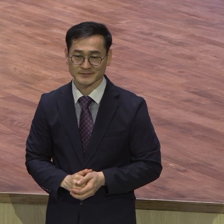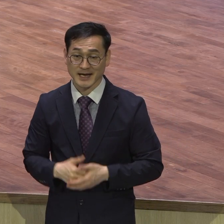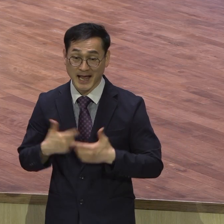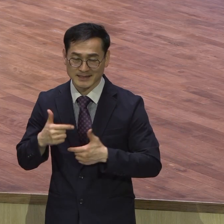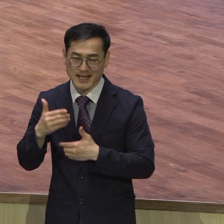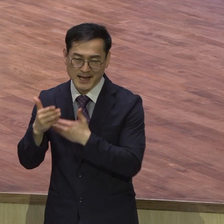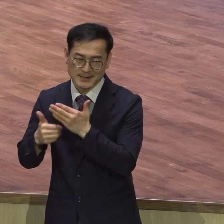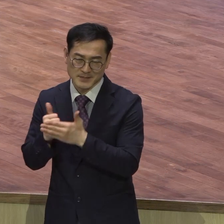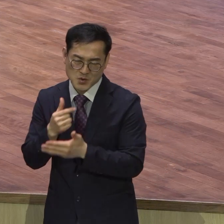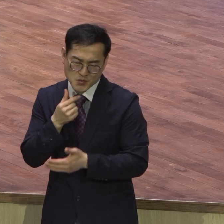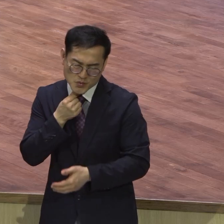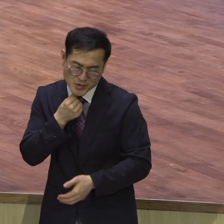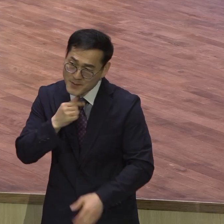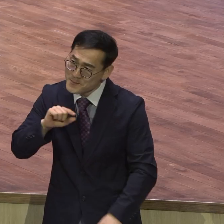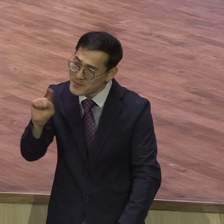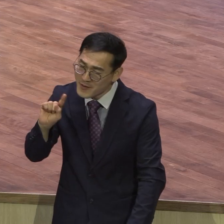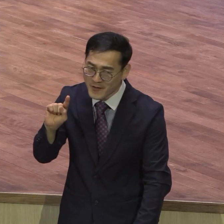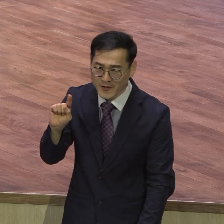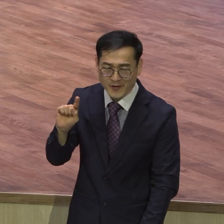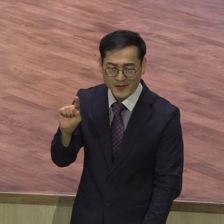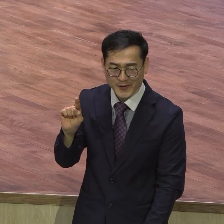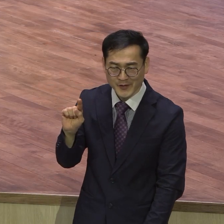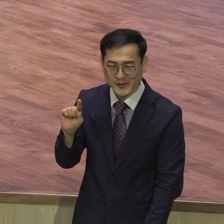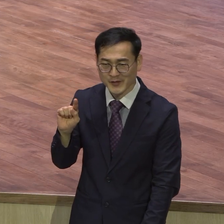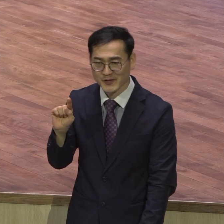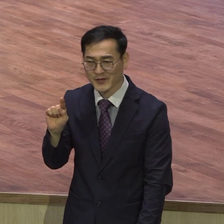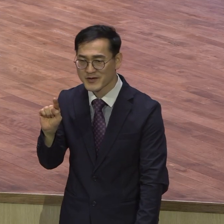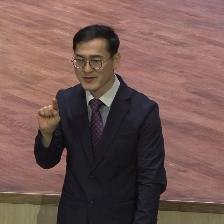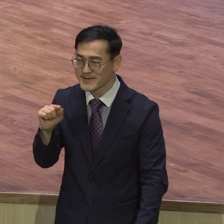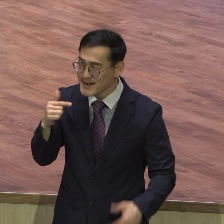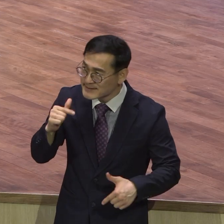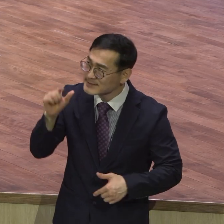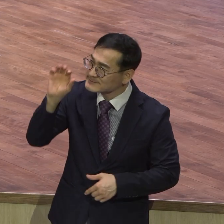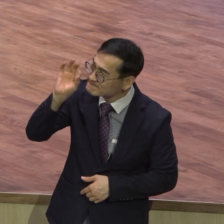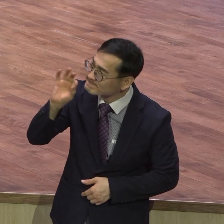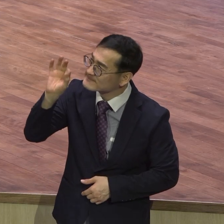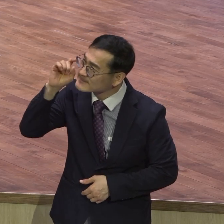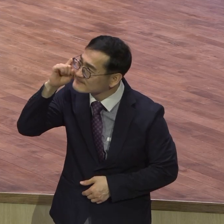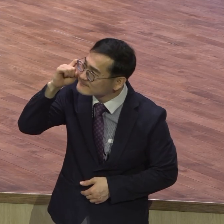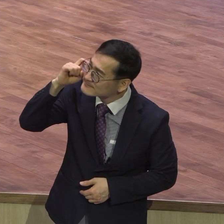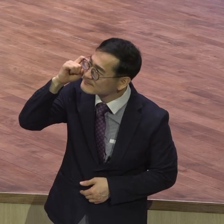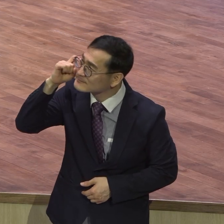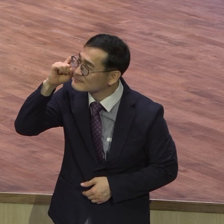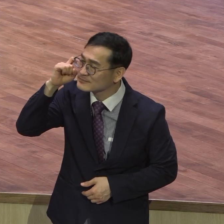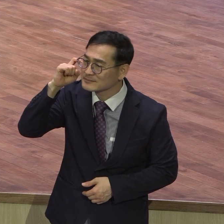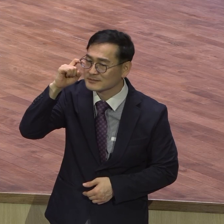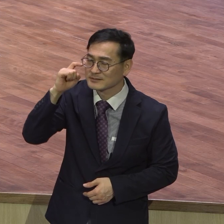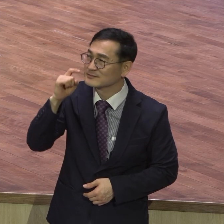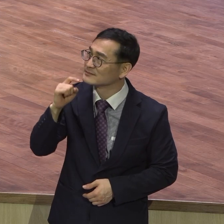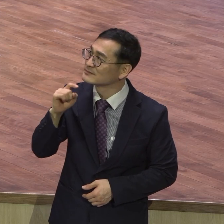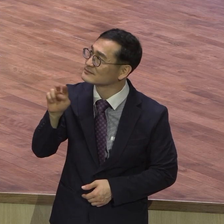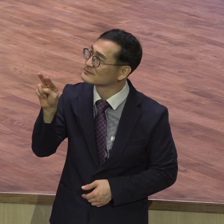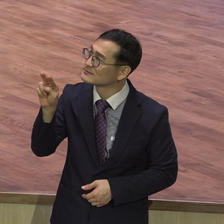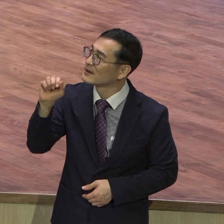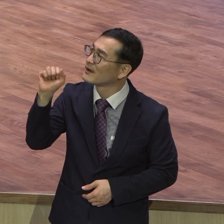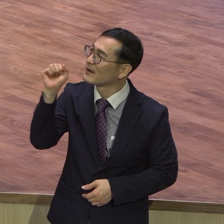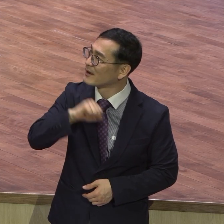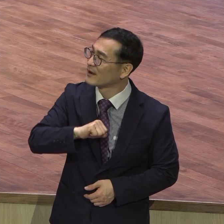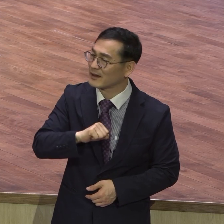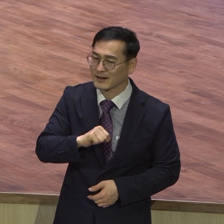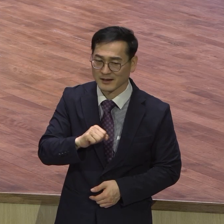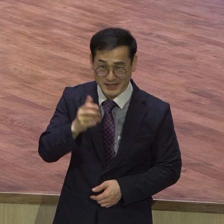이곳에서 하나님의 젓갈이 어디로 갈까 늘 영혼 살리는 쪽으로 방향